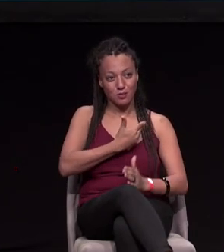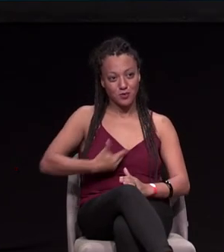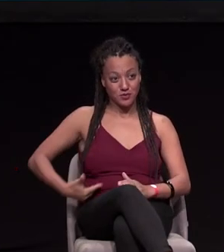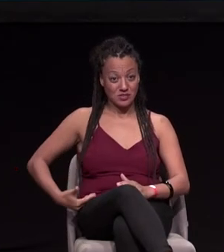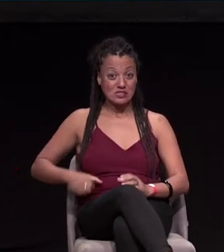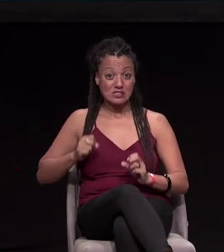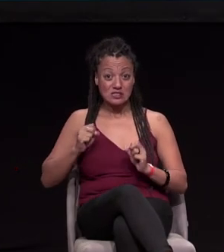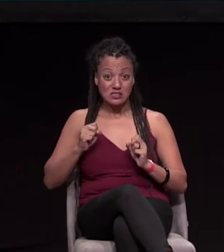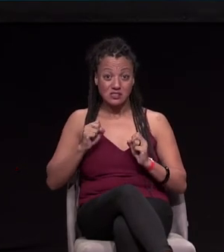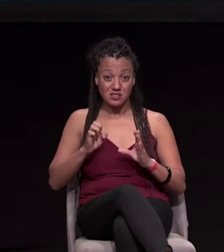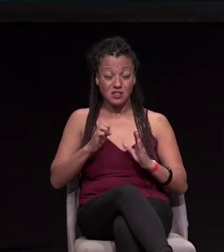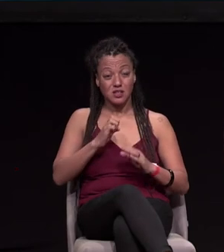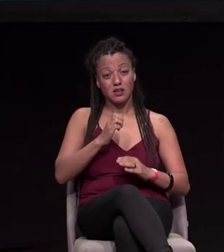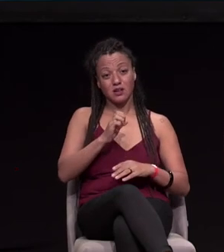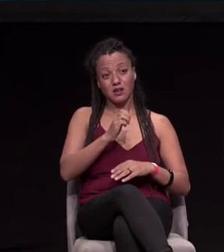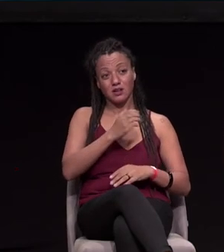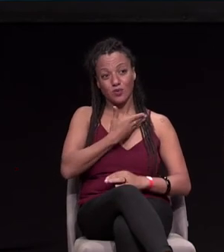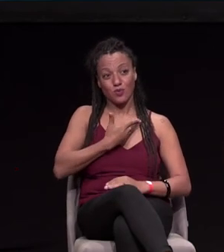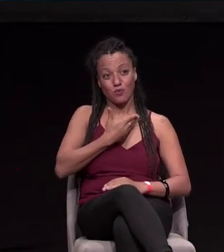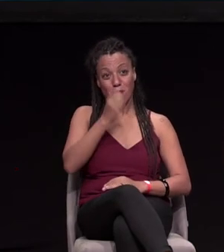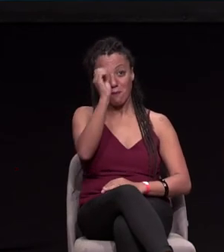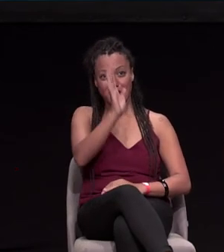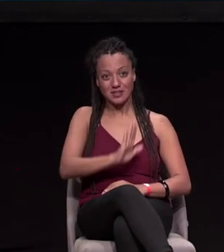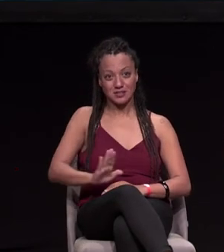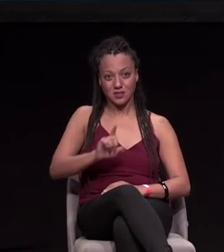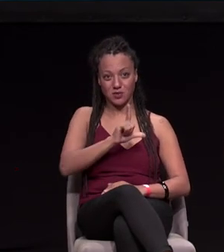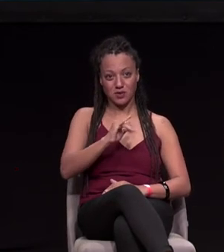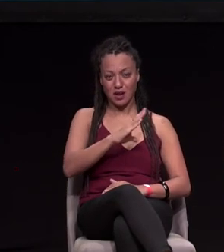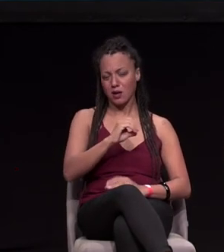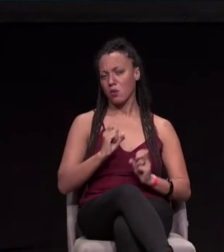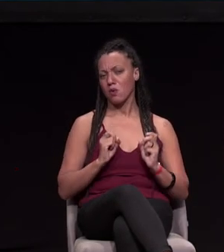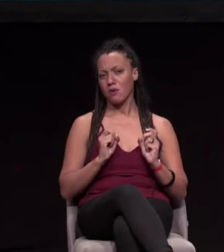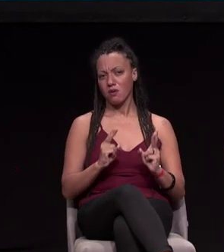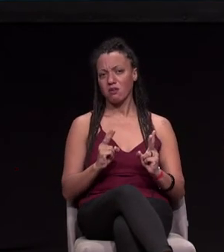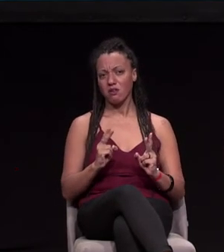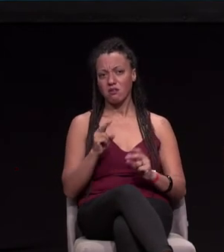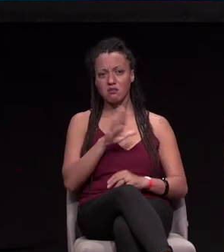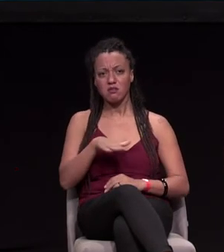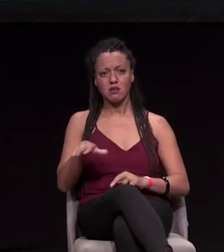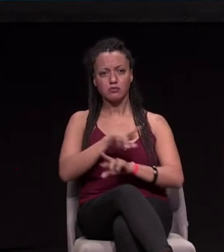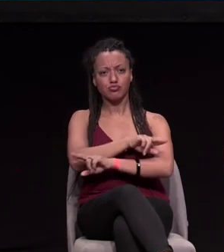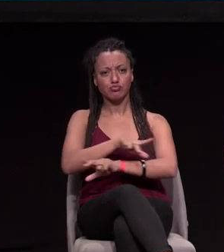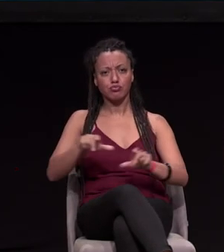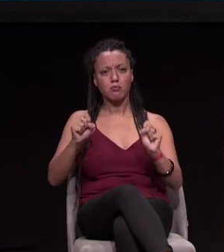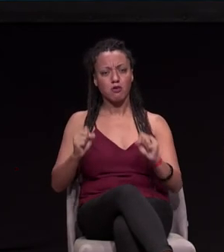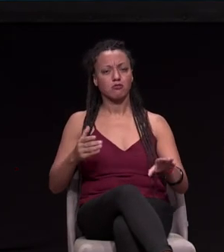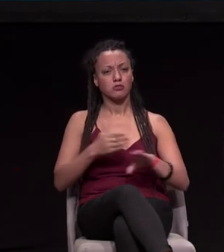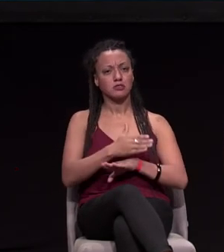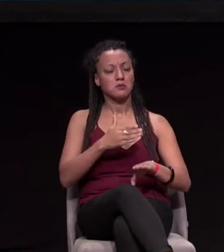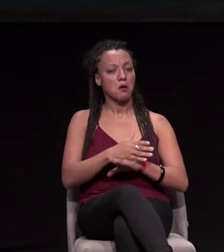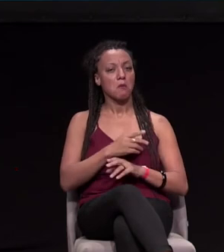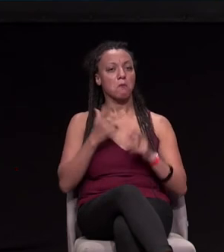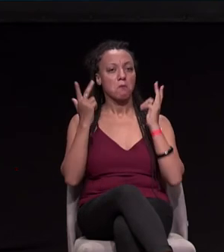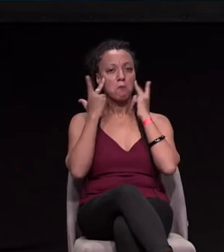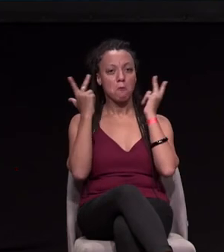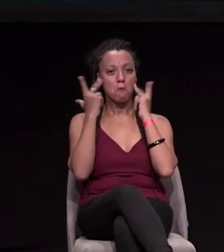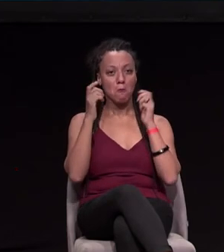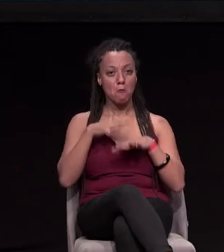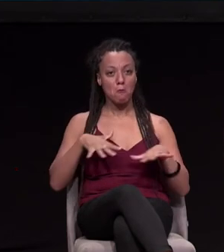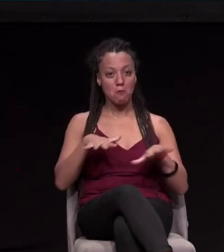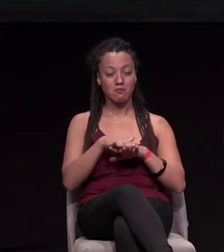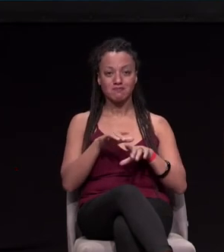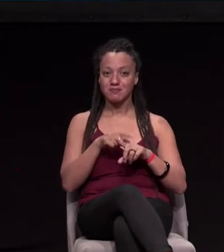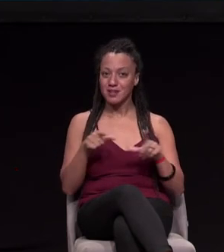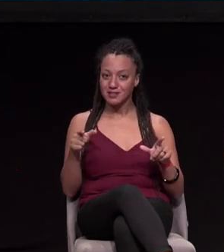nenhum problema né só que não é bem assim né eu acredito que esse que que a escola precisa se